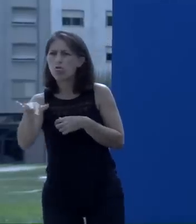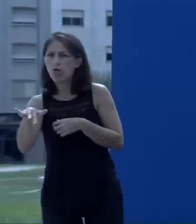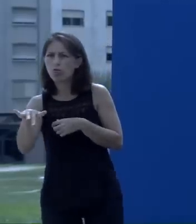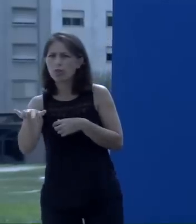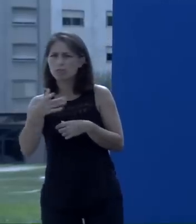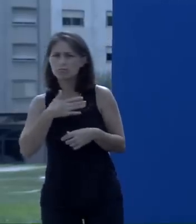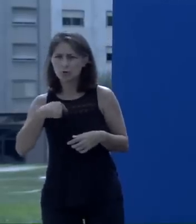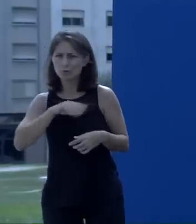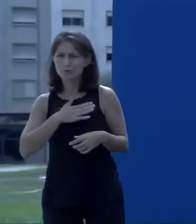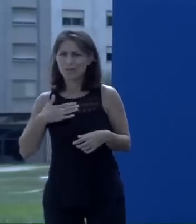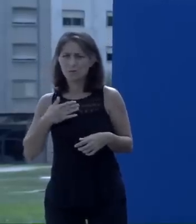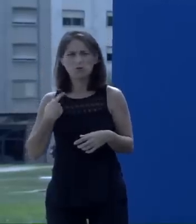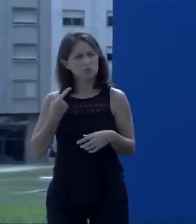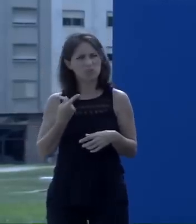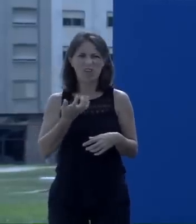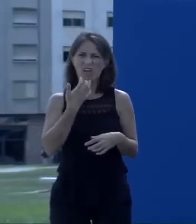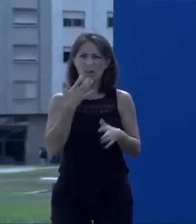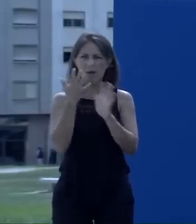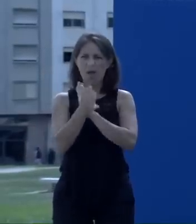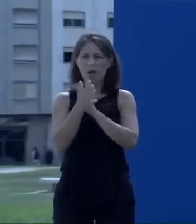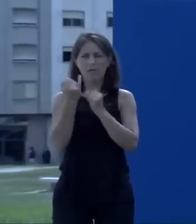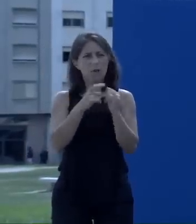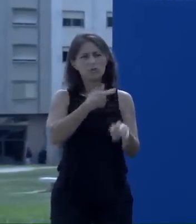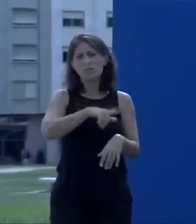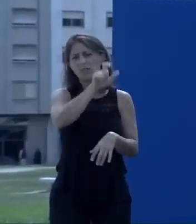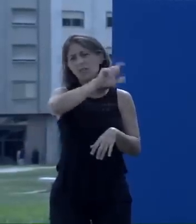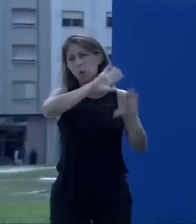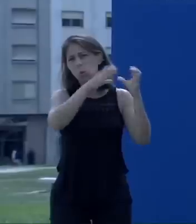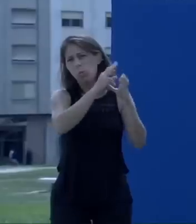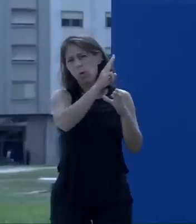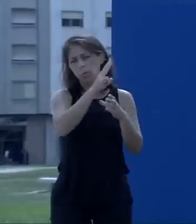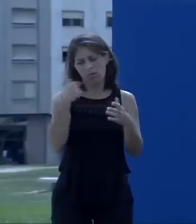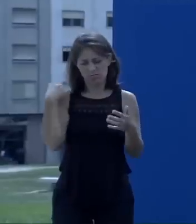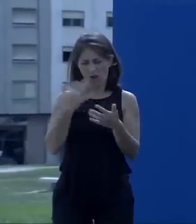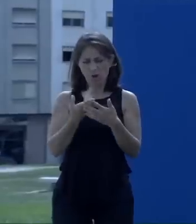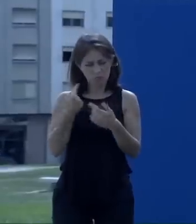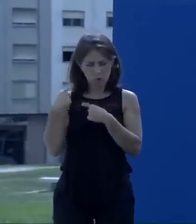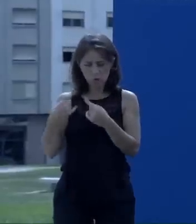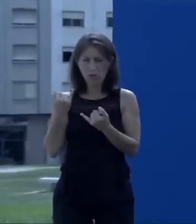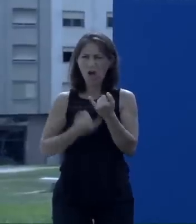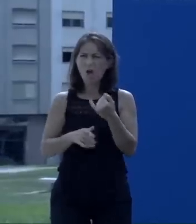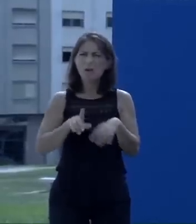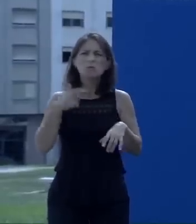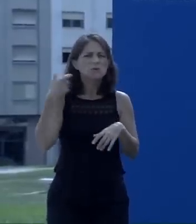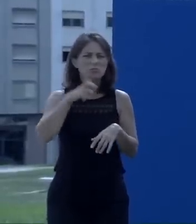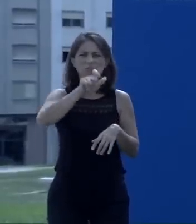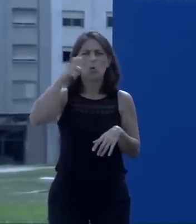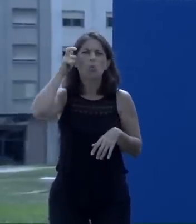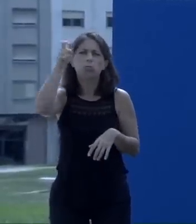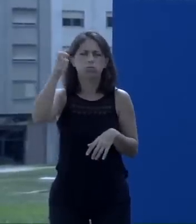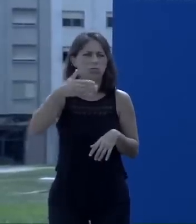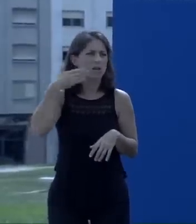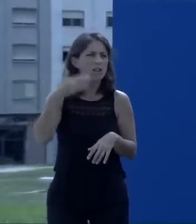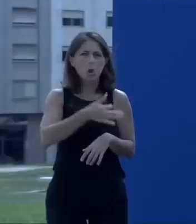exemplificar a destrucción que o Partido Popular deixou nun pobo digno, nun pobo decente, nun pobo traballador,